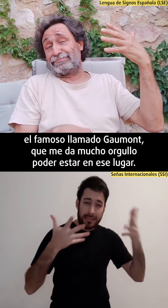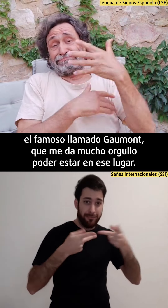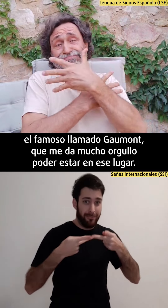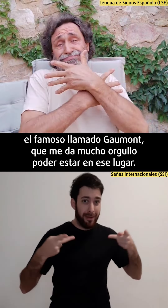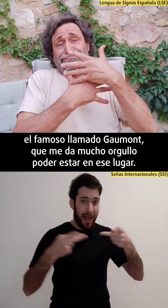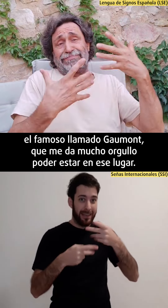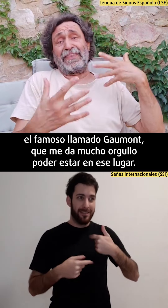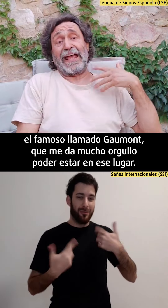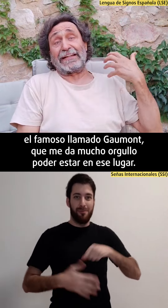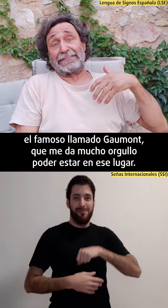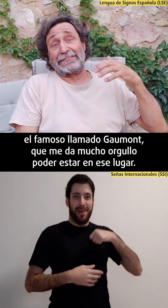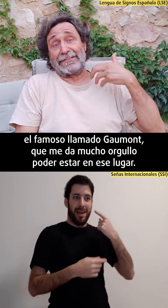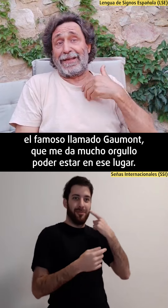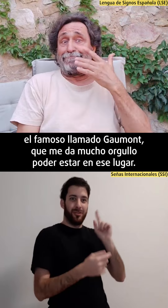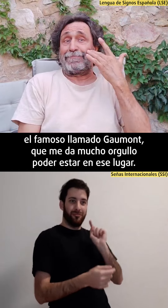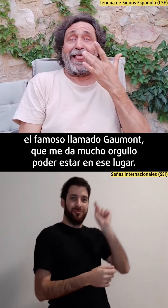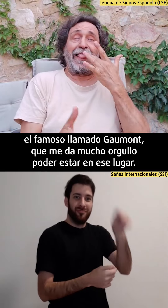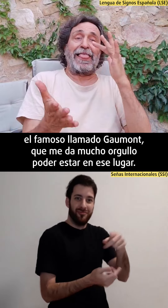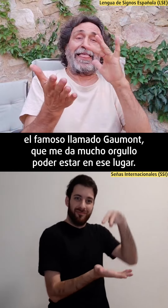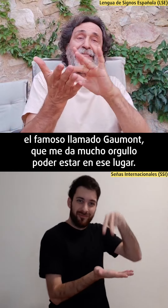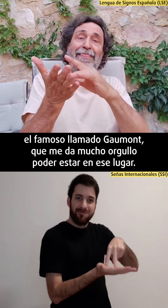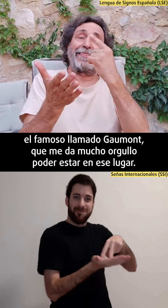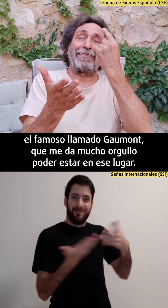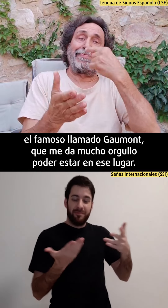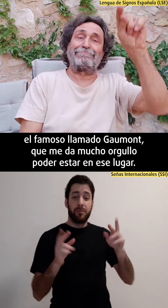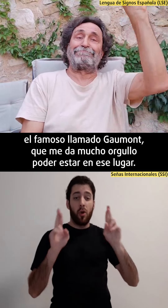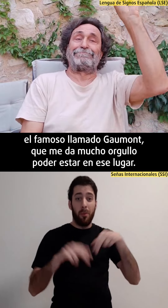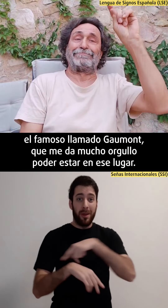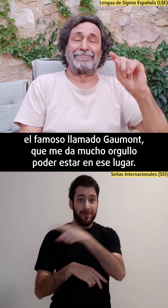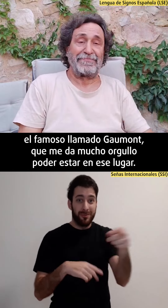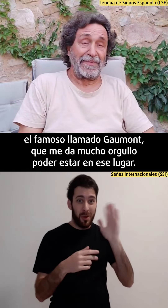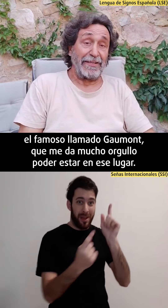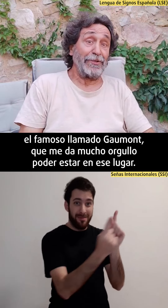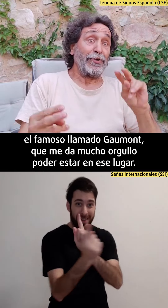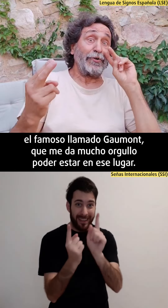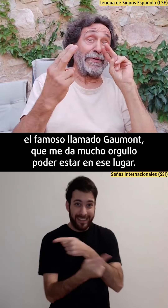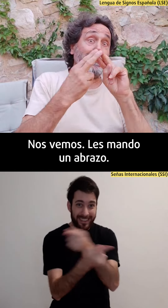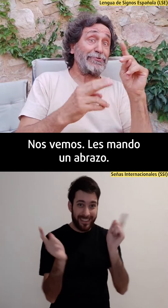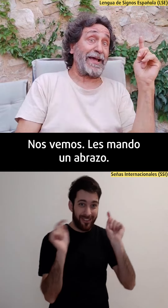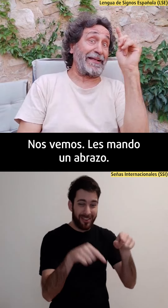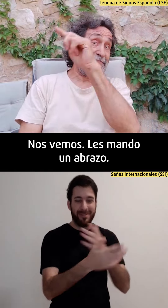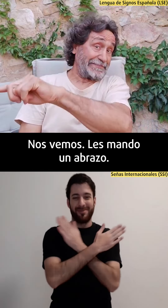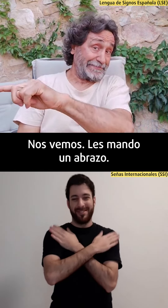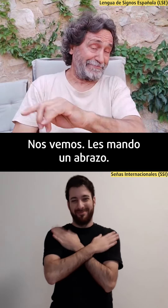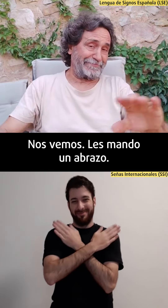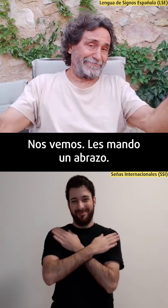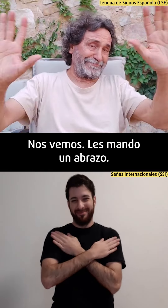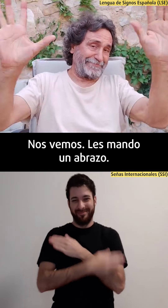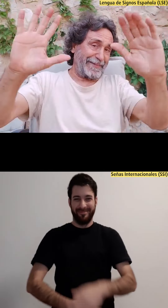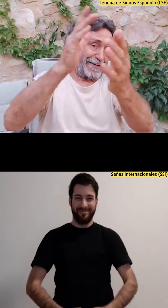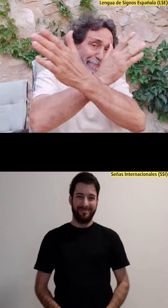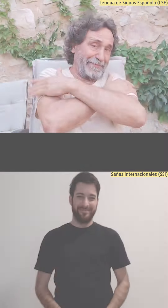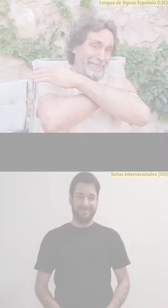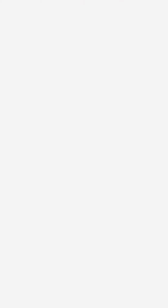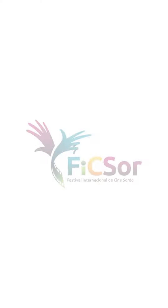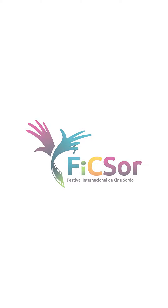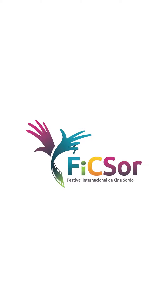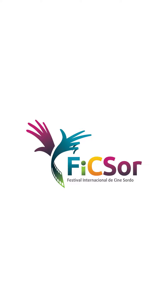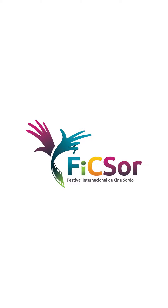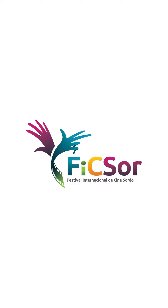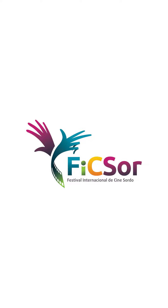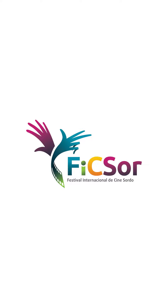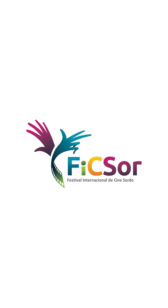este cine famoso llamado gumont que me da mucho orgullo poder estar en ese lugar nos vemos Les mando un abrazo